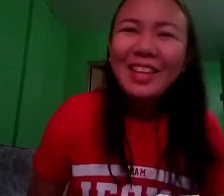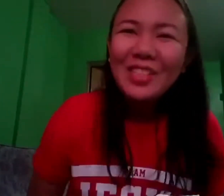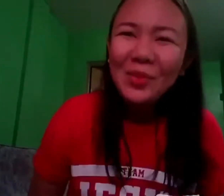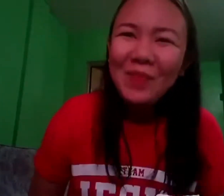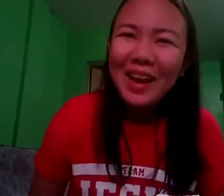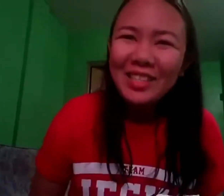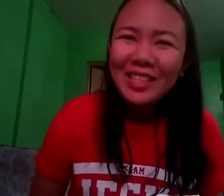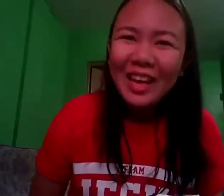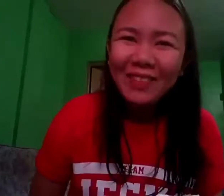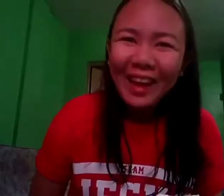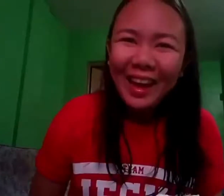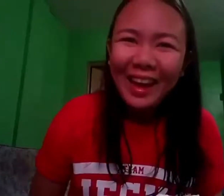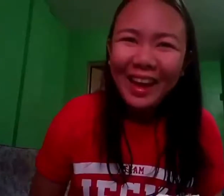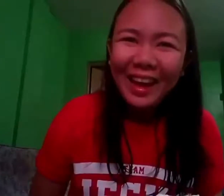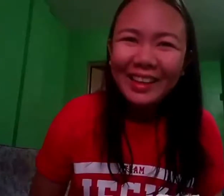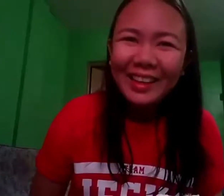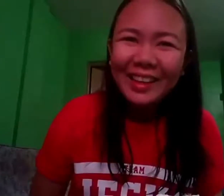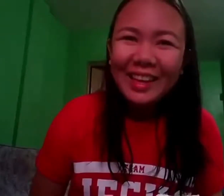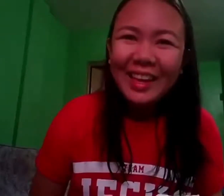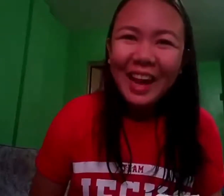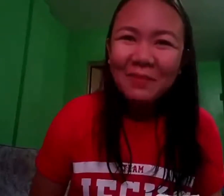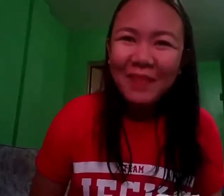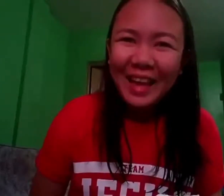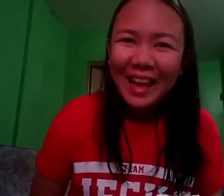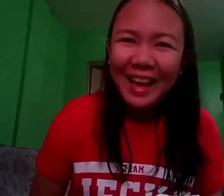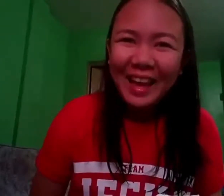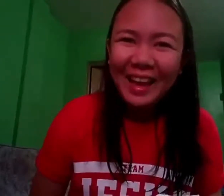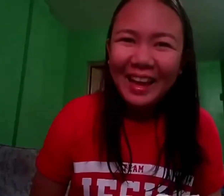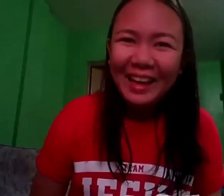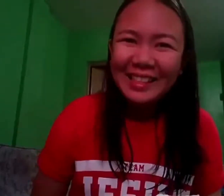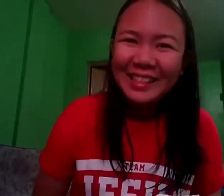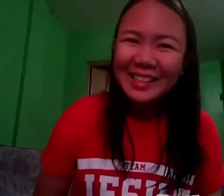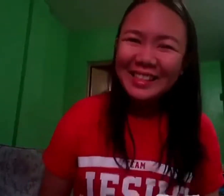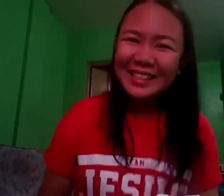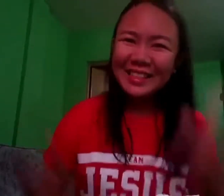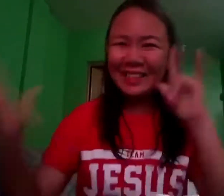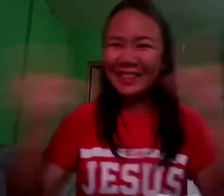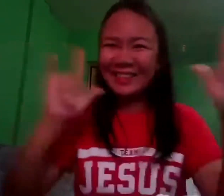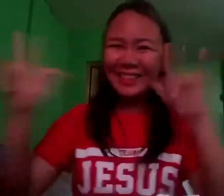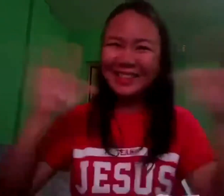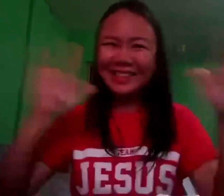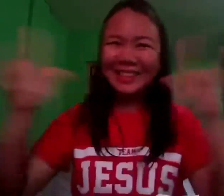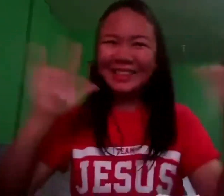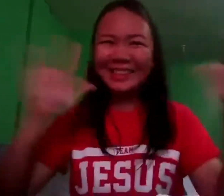Thank you so much, Def Ed. God bless.